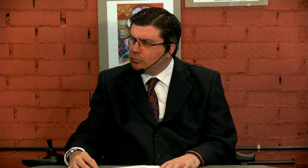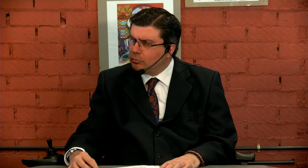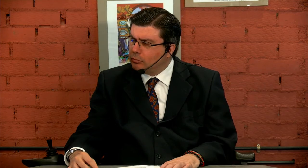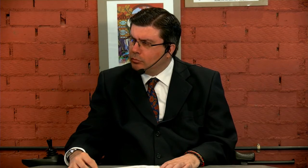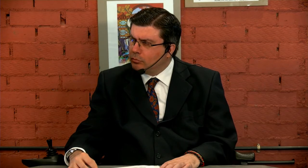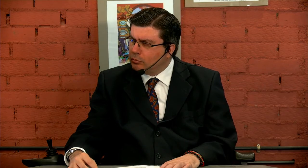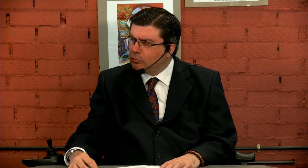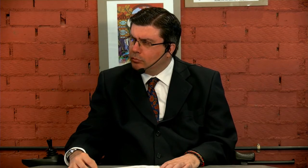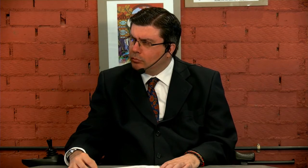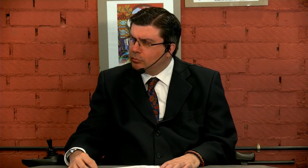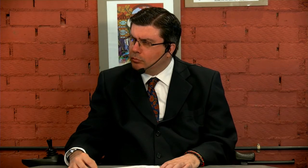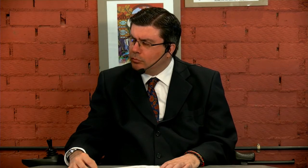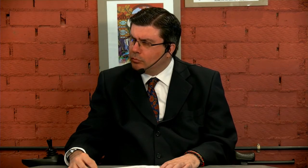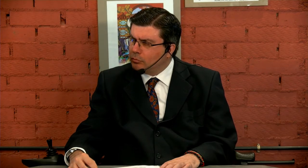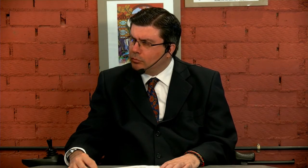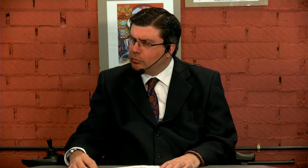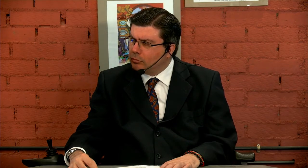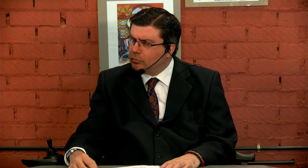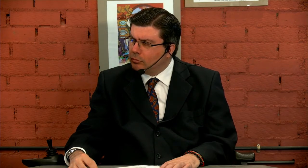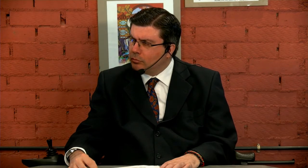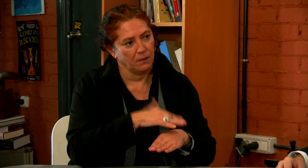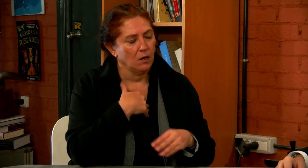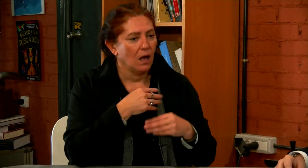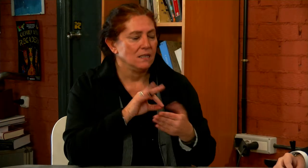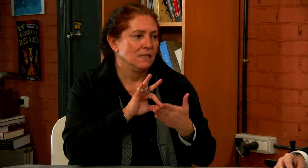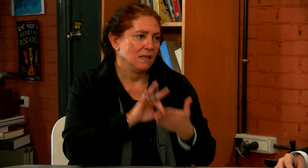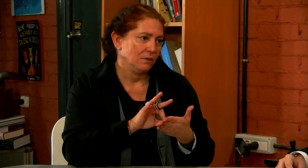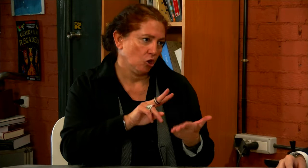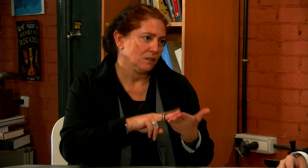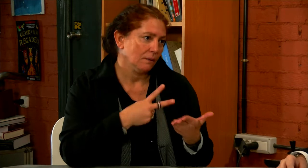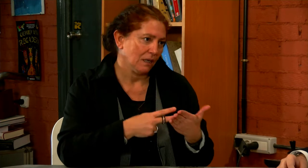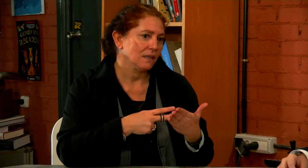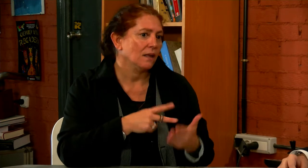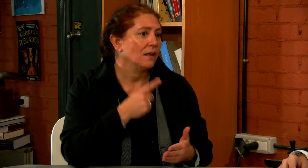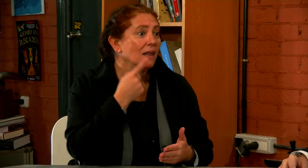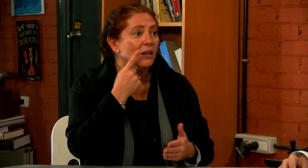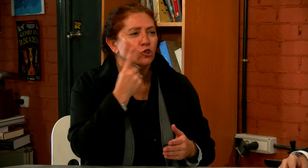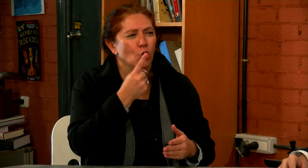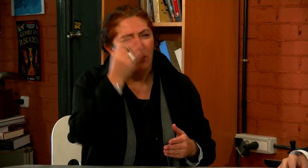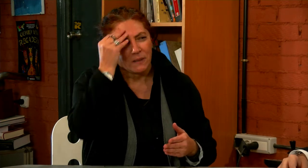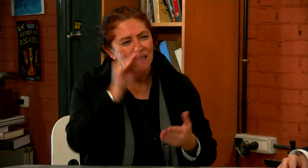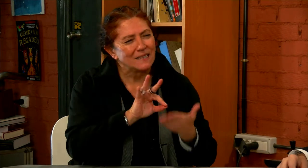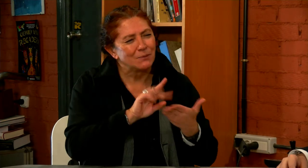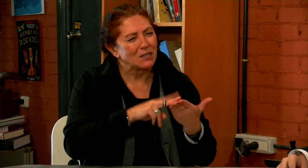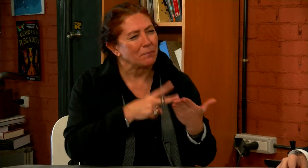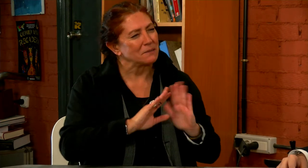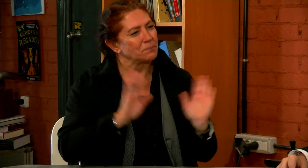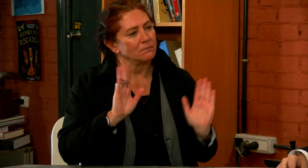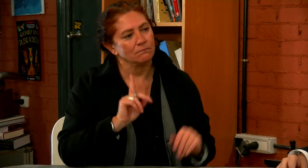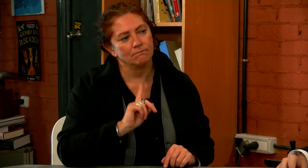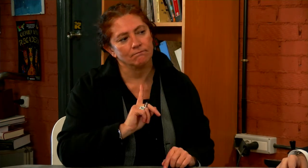y además nos lo solicitan directamente a nosotros, a la federación, y nos lo solicitan pues con 2 días, 2, 3 días de